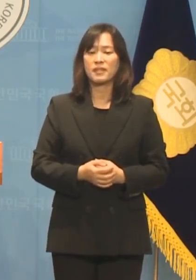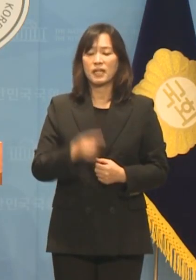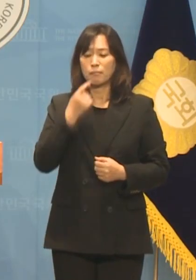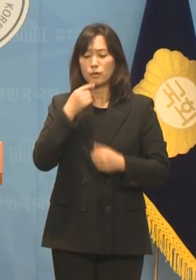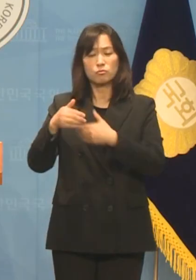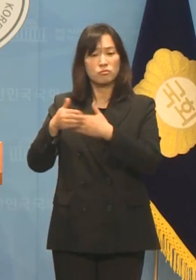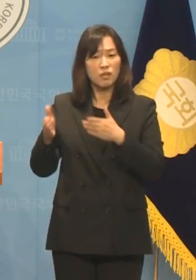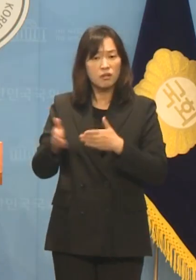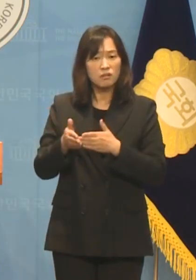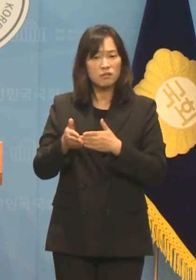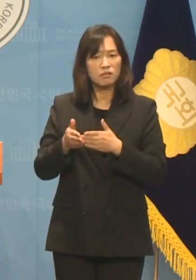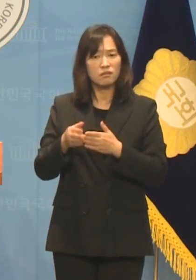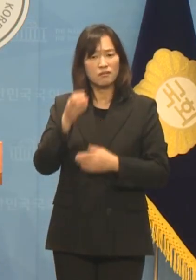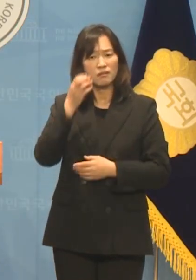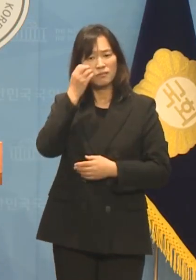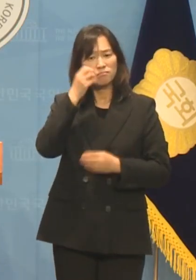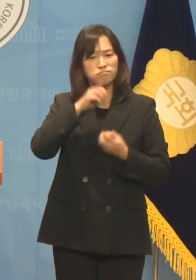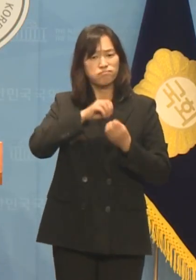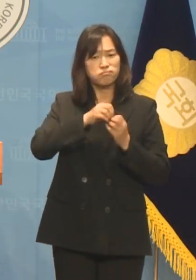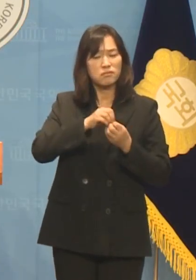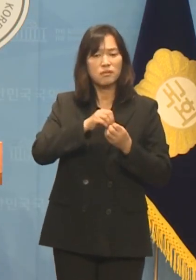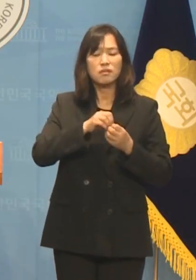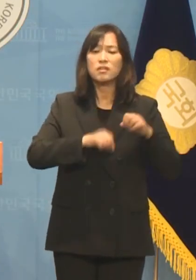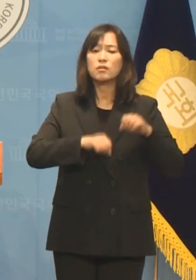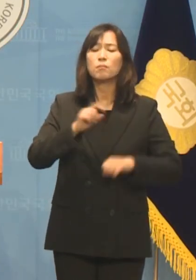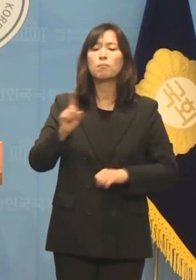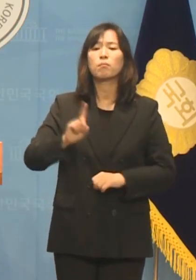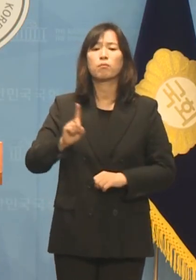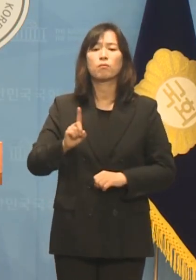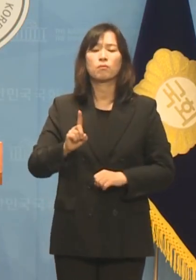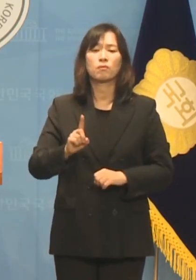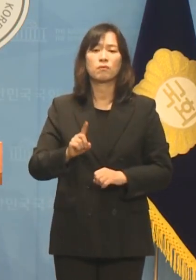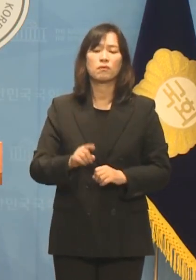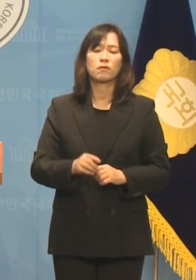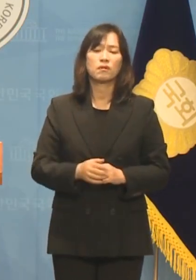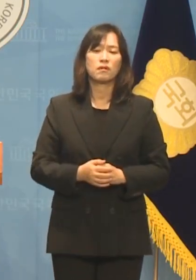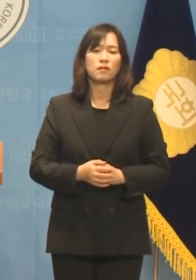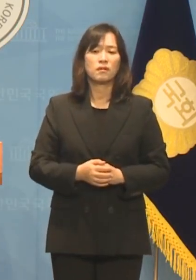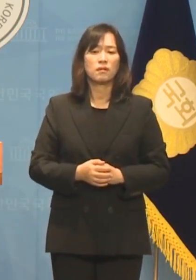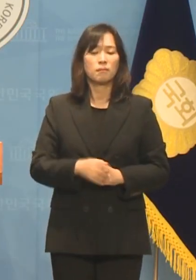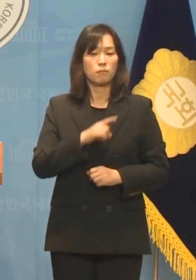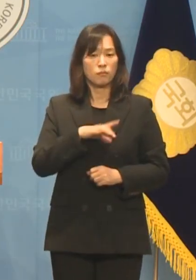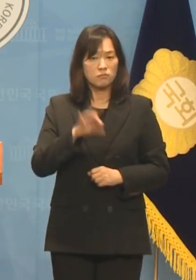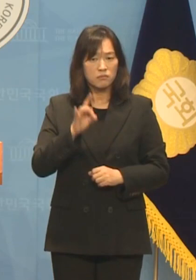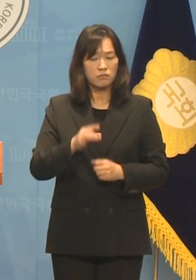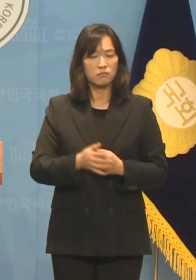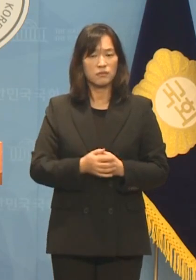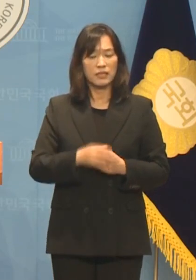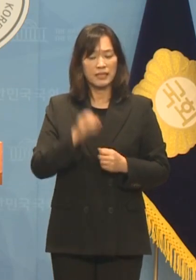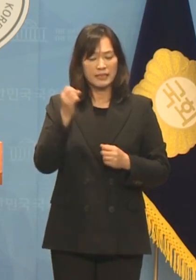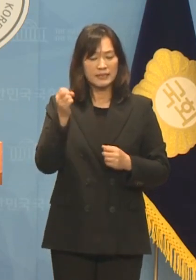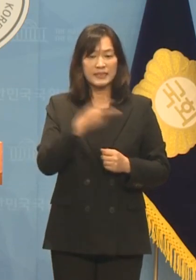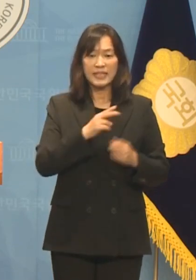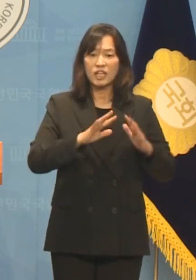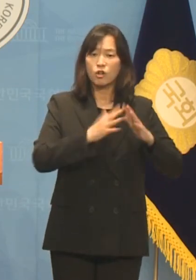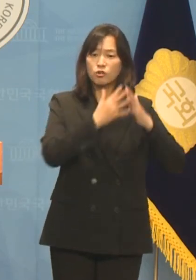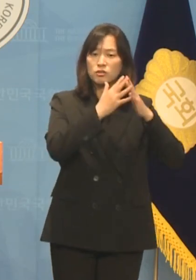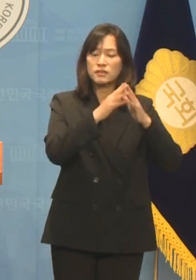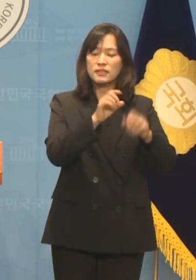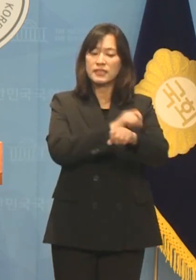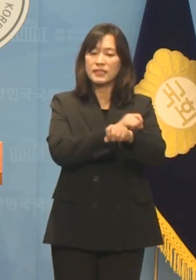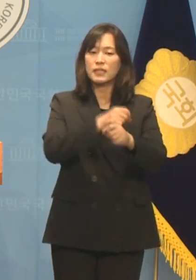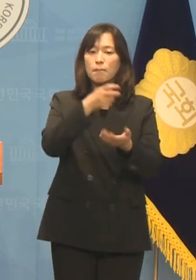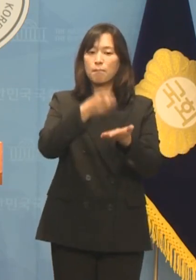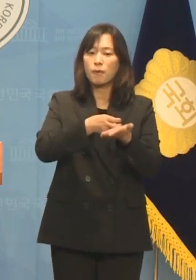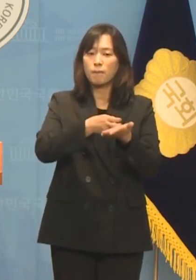민주당이 이와 같이 기괴한 행위를 하는 이유는 간단합니다. 우선 재건축 재개발